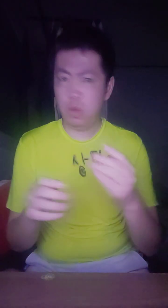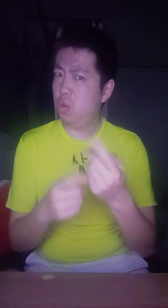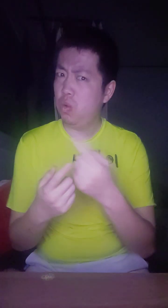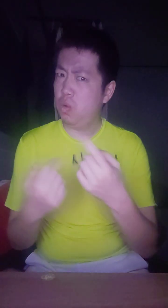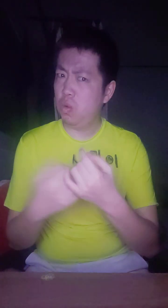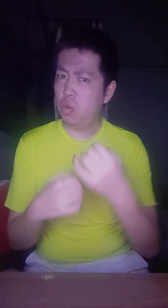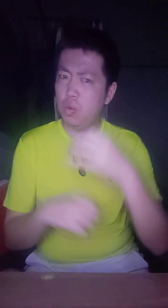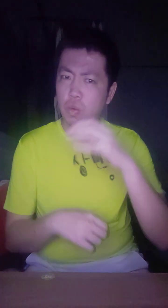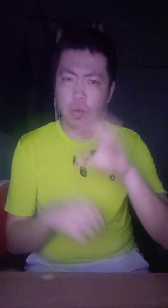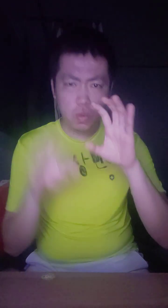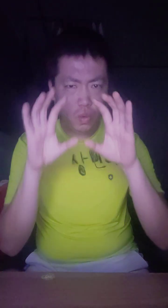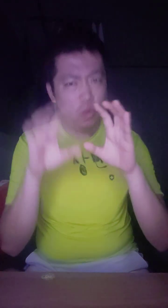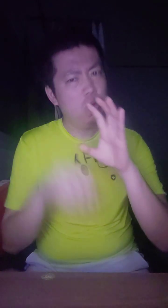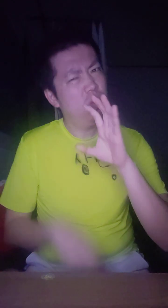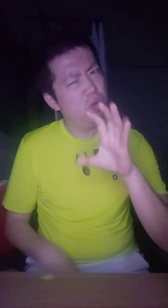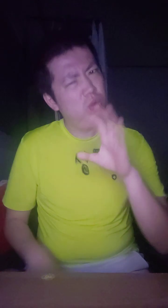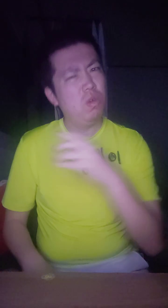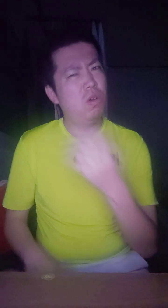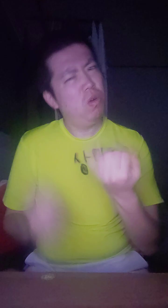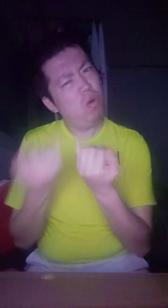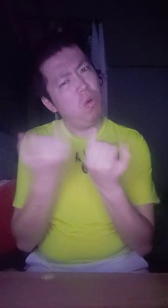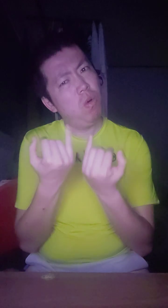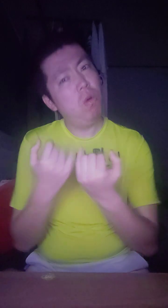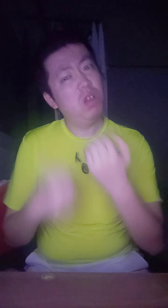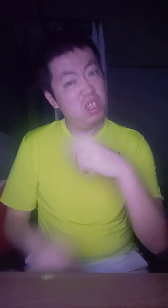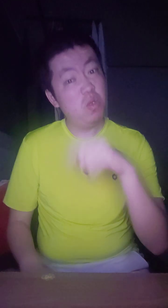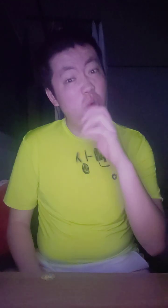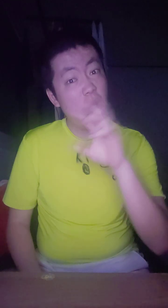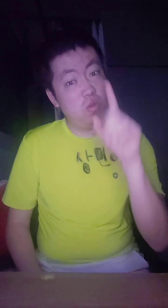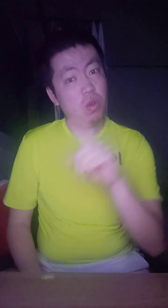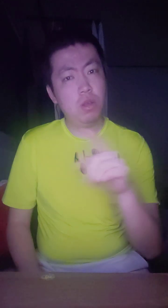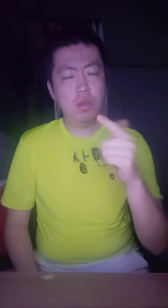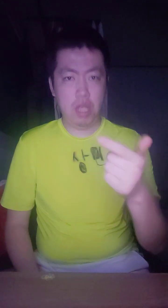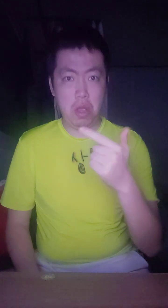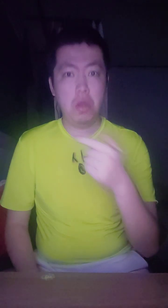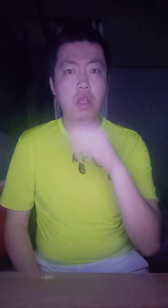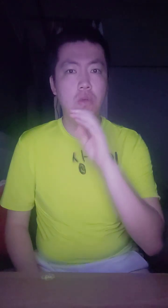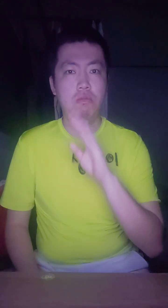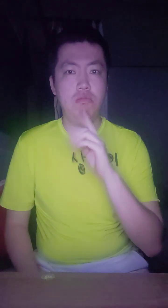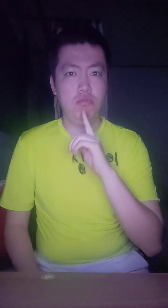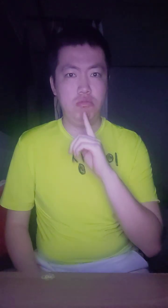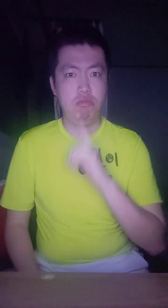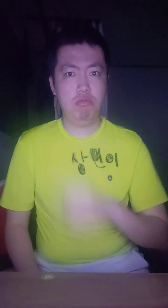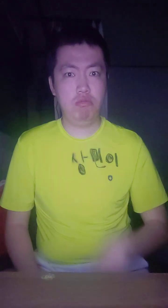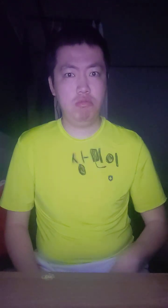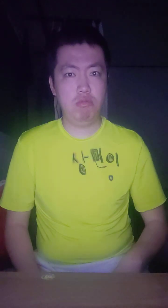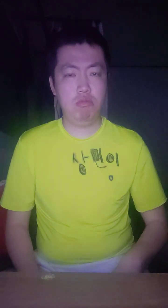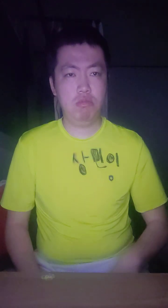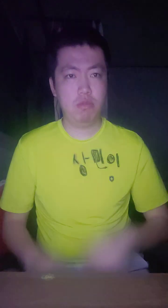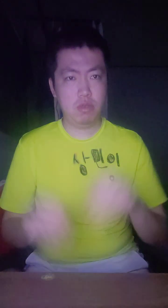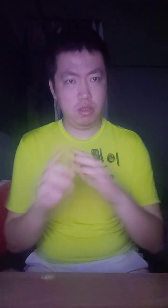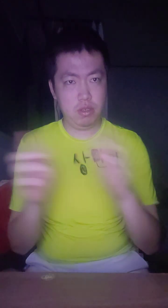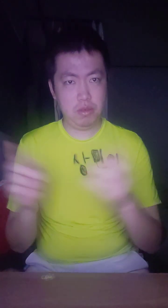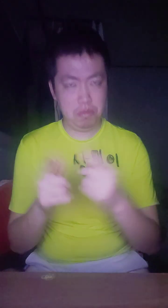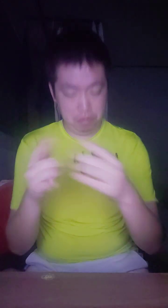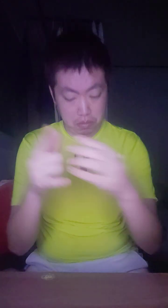폐센터 공중화장실에서 어떻게 이런 황화수소가 새어 나왔을까요? 화장실 바로 아래에 오수 처리장이